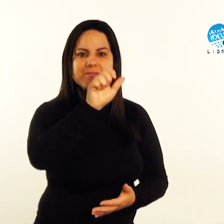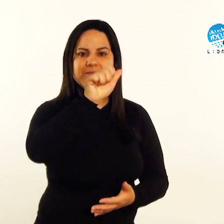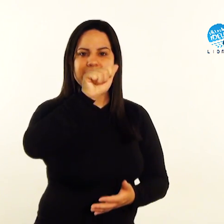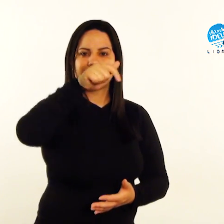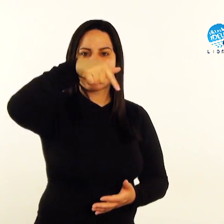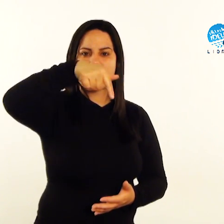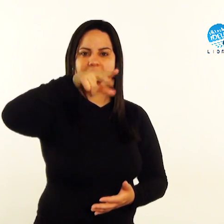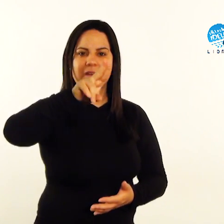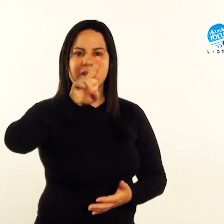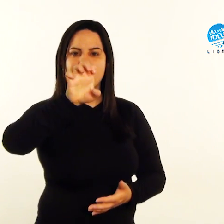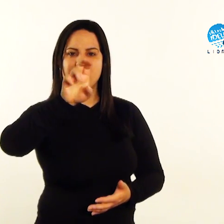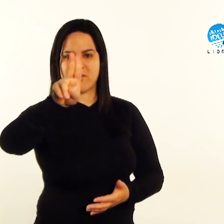Zaqueu.